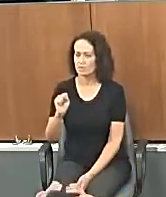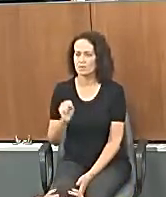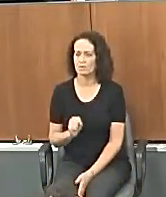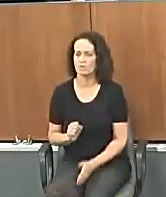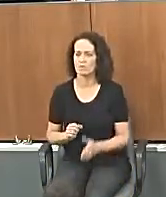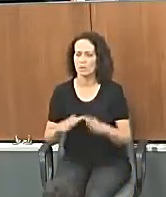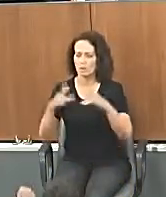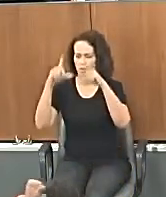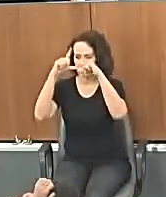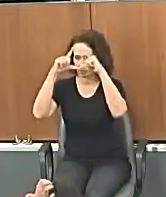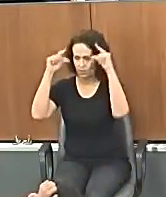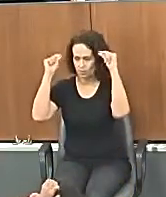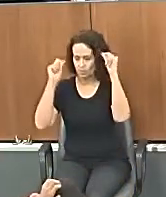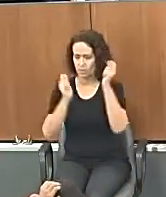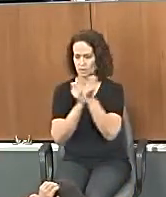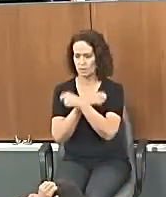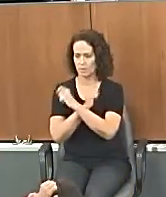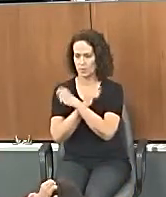minas